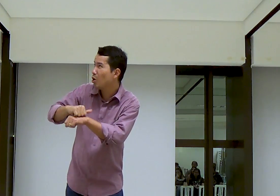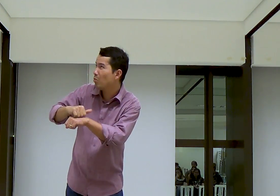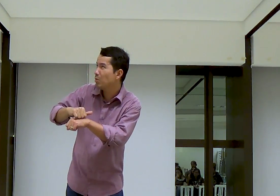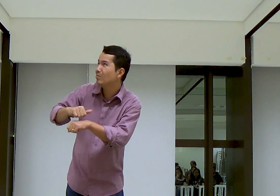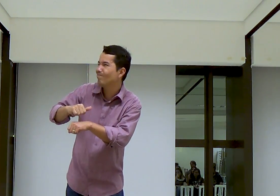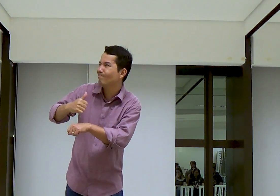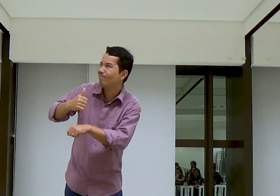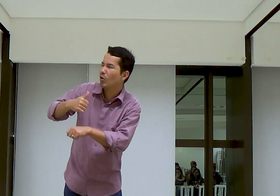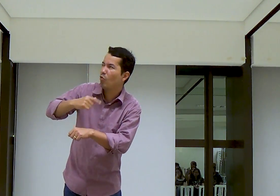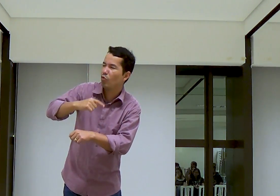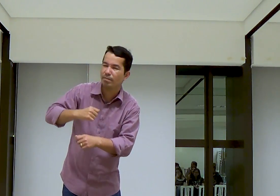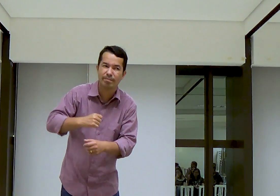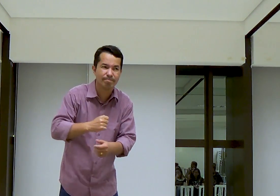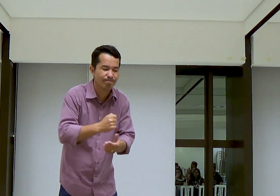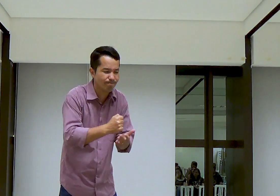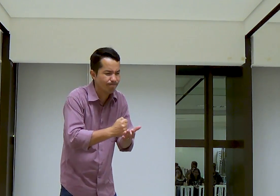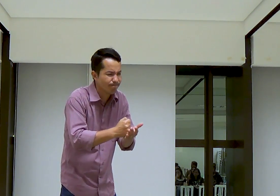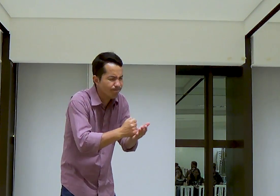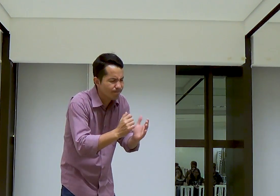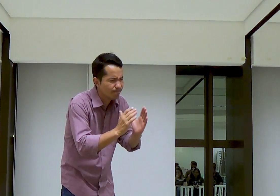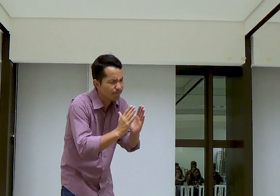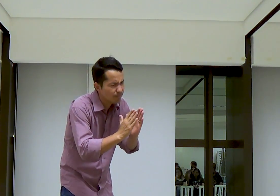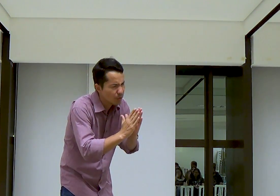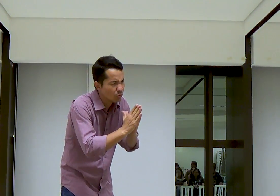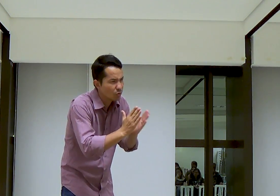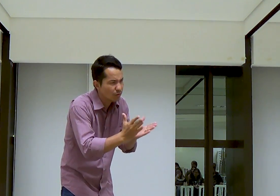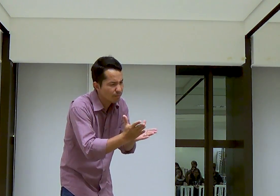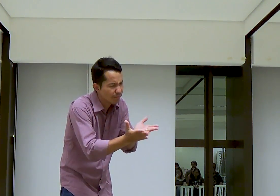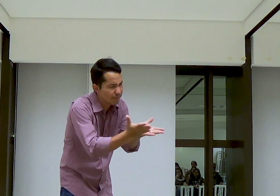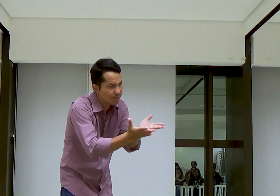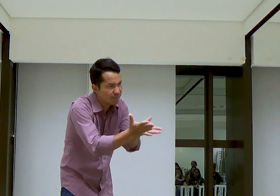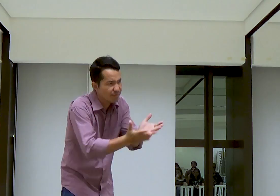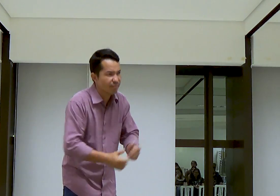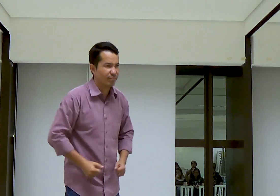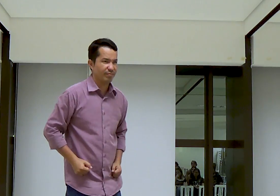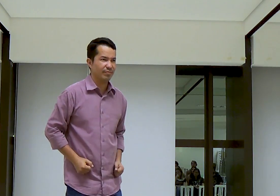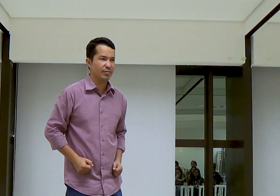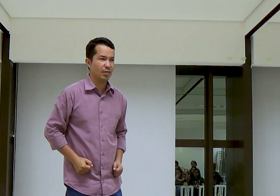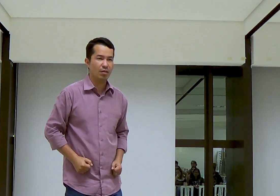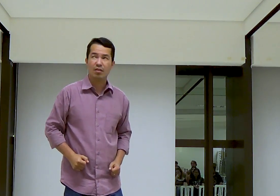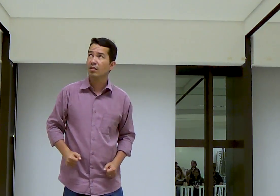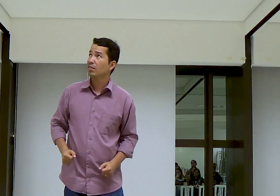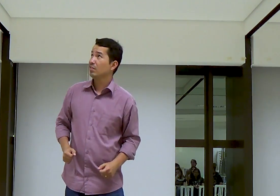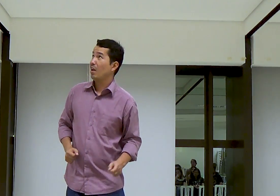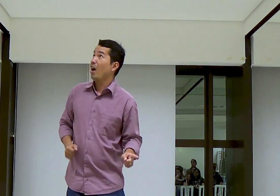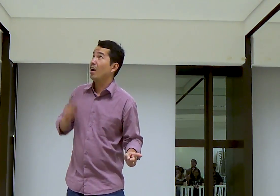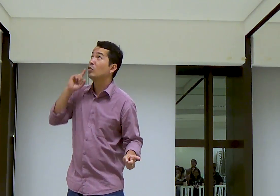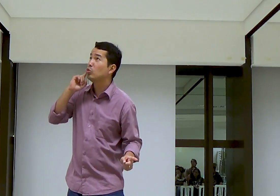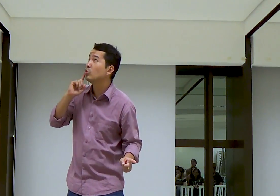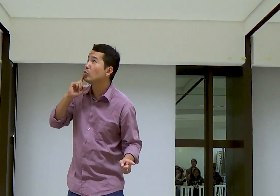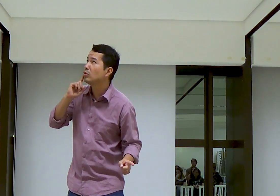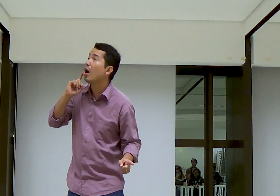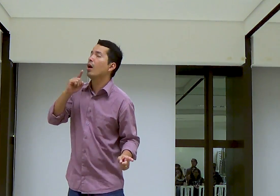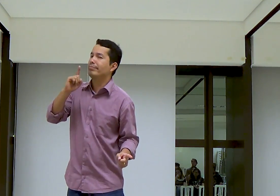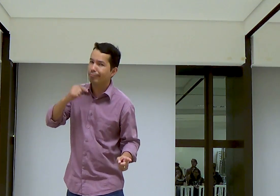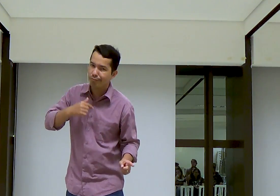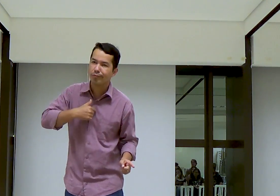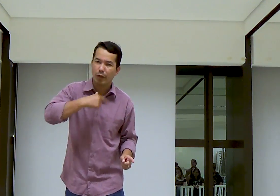Deus, ah, aquela pessoa necessitada, pobre, eu vou ajudá-lo, eu vou orar por ele, eu vou servir ele. Ah, um